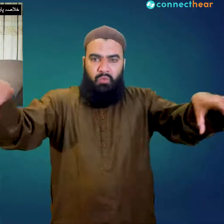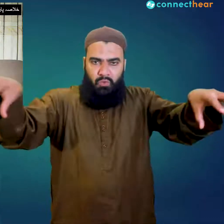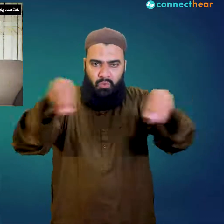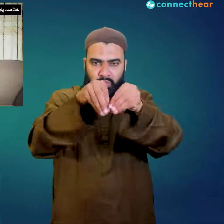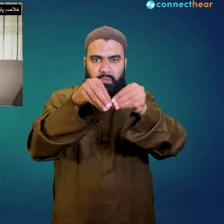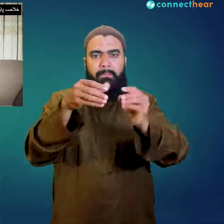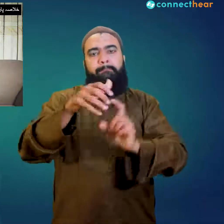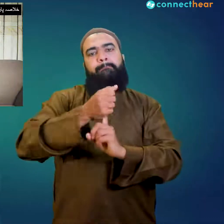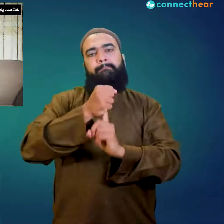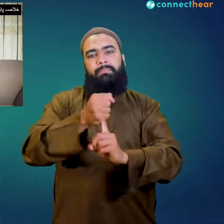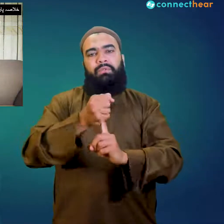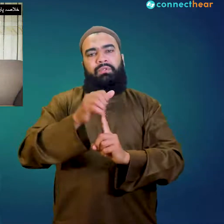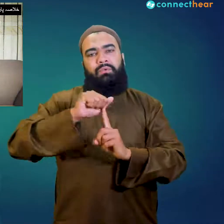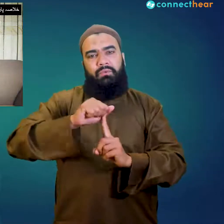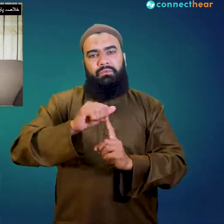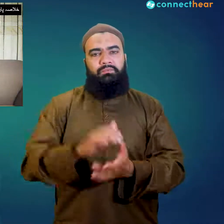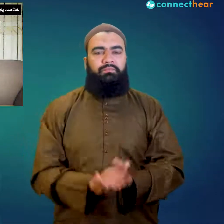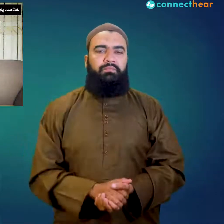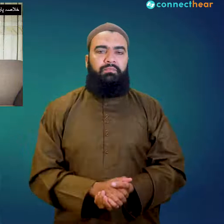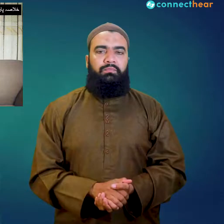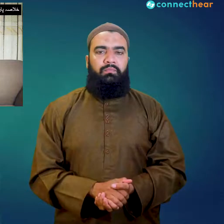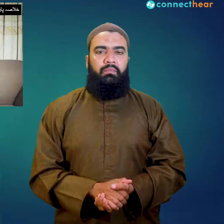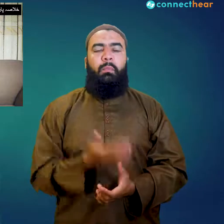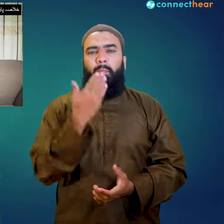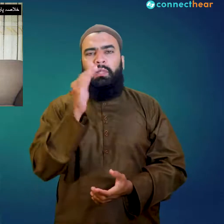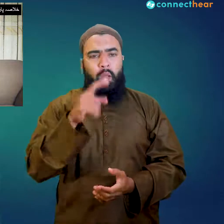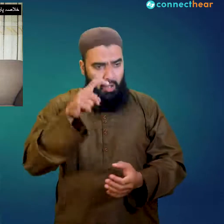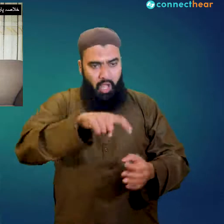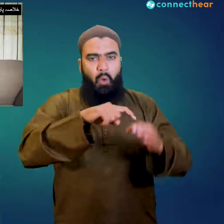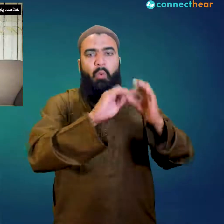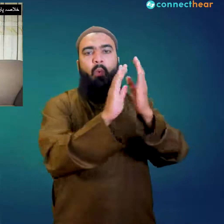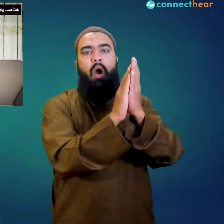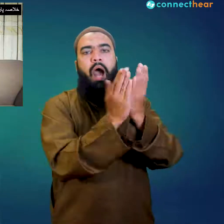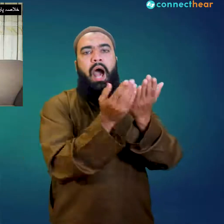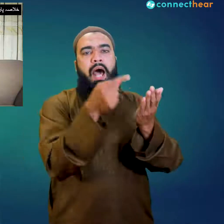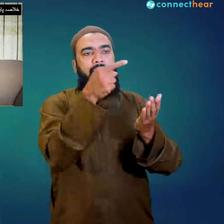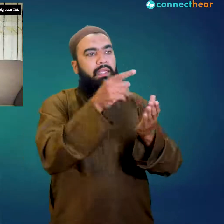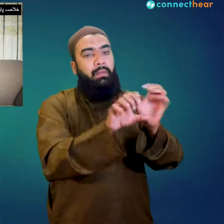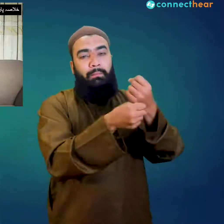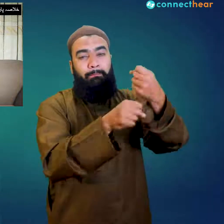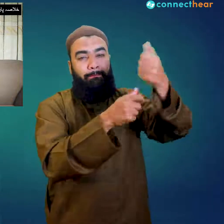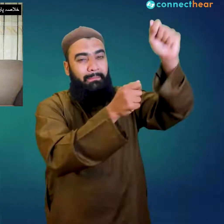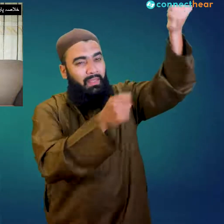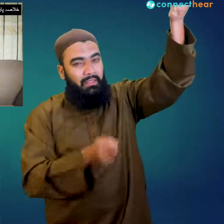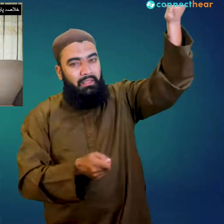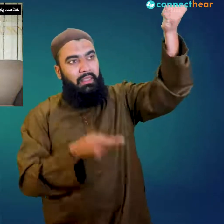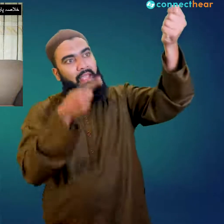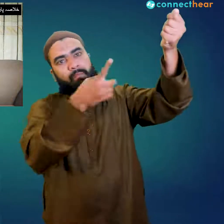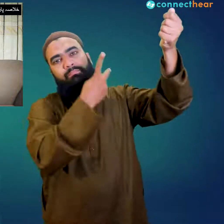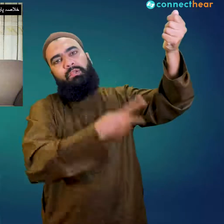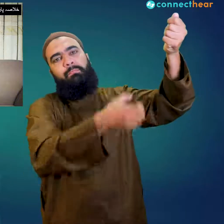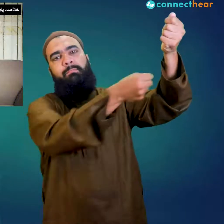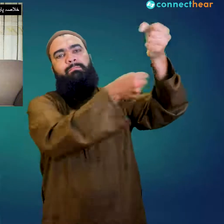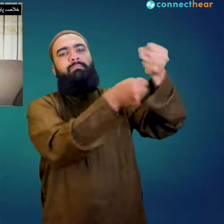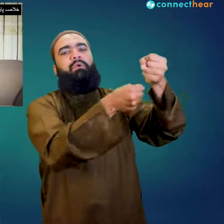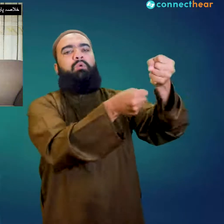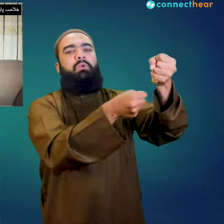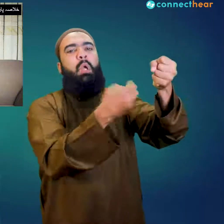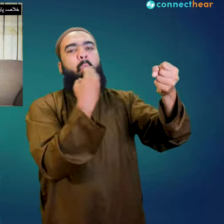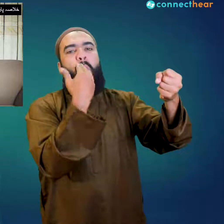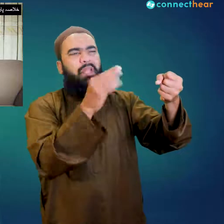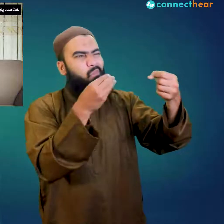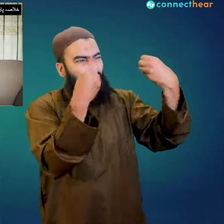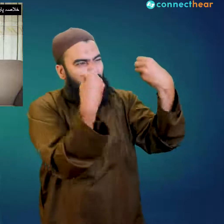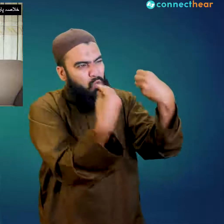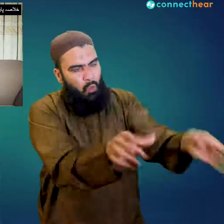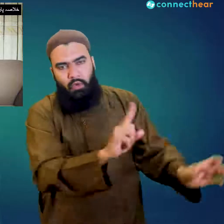رسی حبل المتین، مضبوط رسی قرآن مجید ہے، جو کہ رہتی دنیا تک کے لیے ہدایت کا